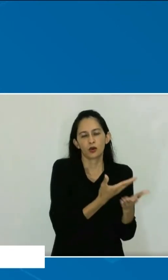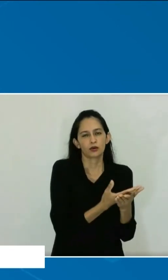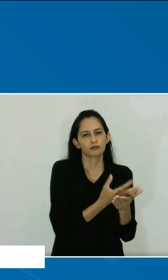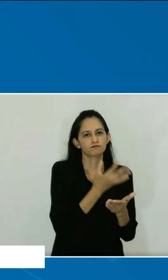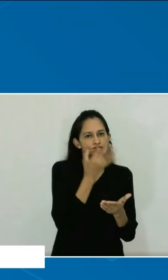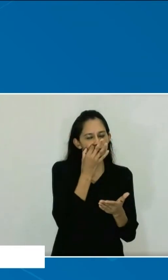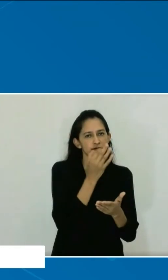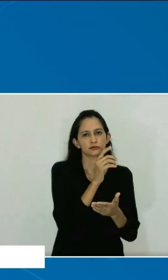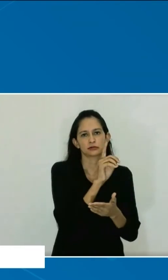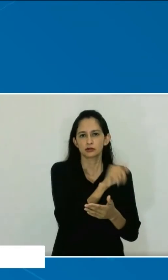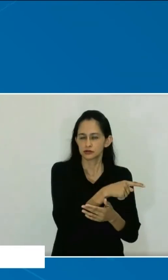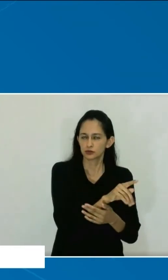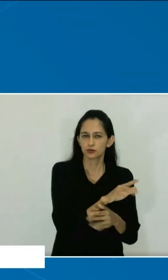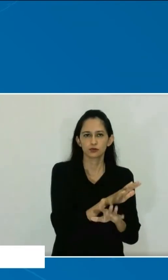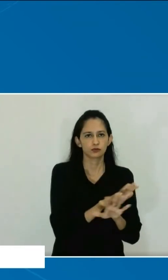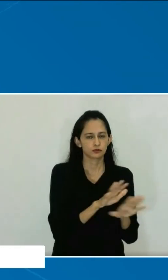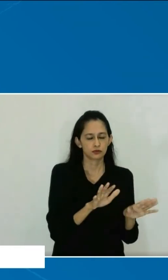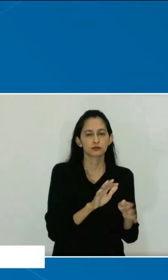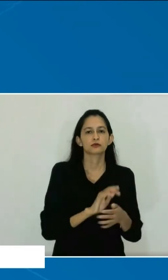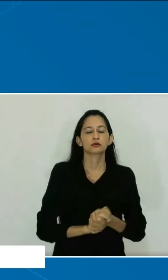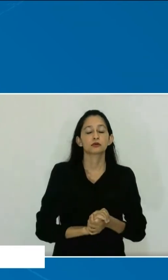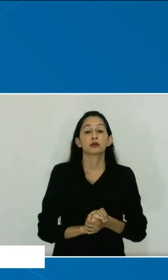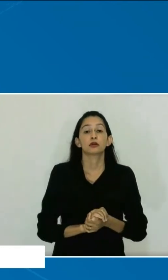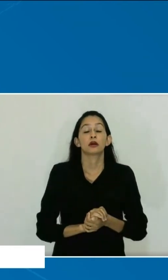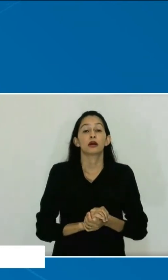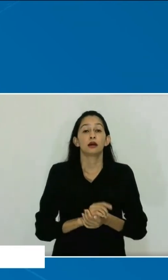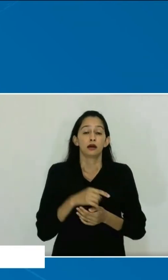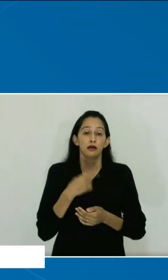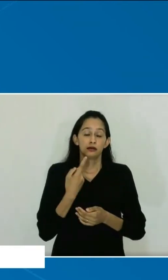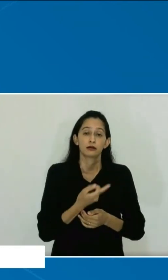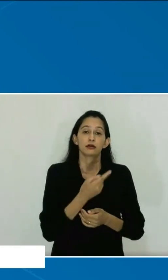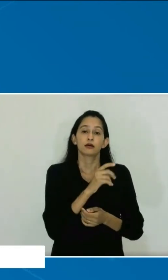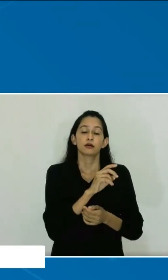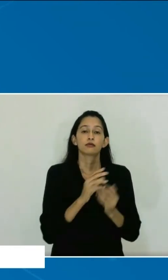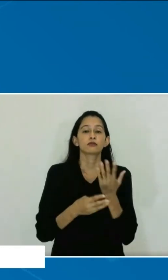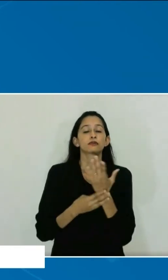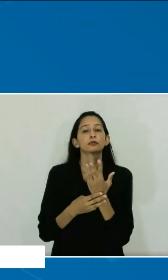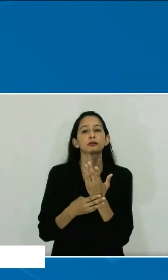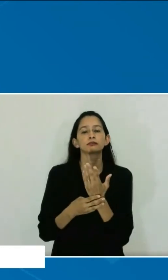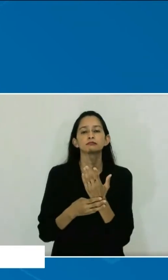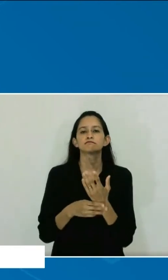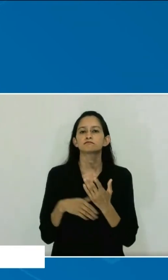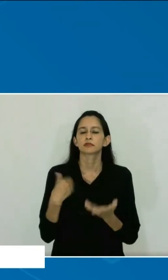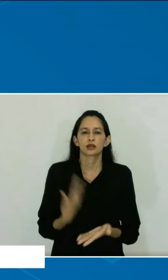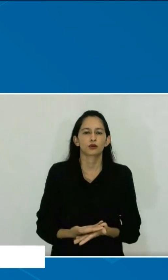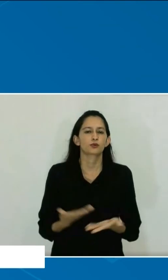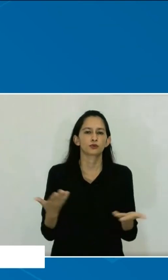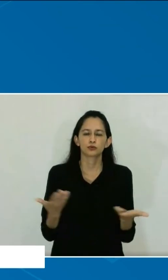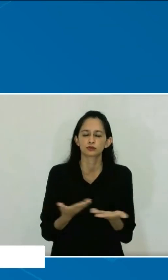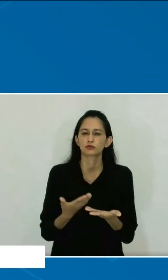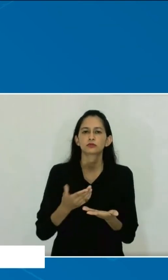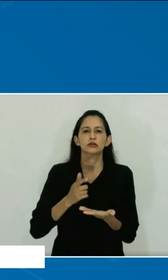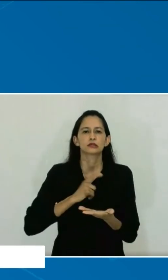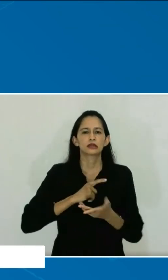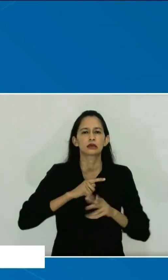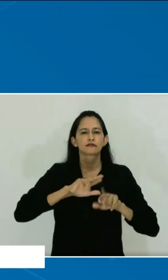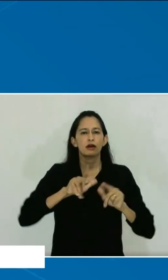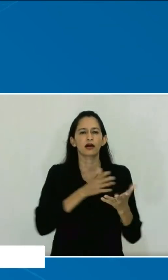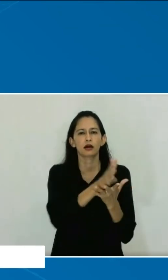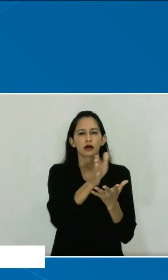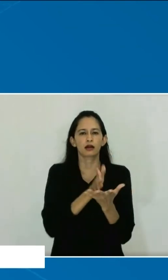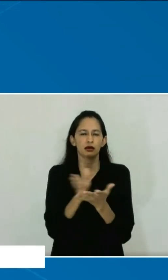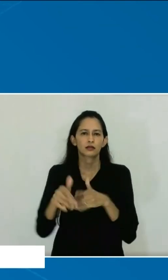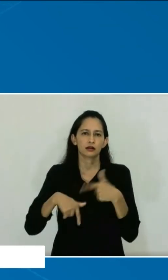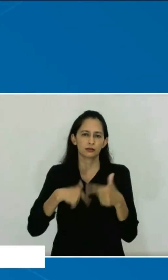como essa. Enfim, desde lá, a universidade está comprometida com várias frentes de enfrentamento ao